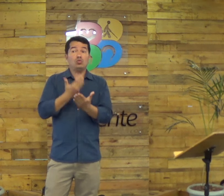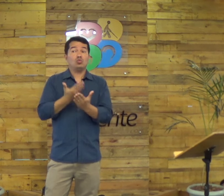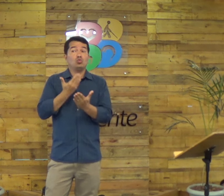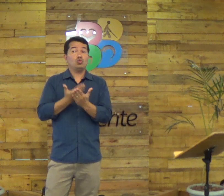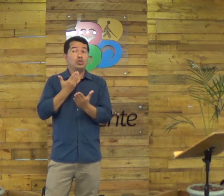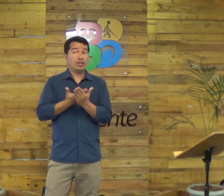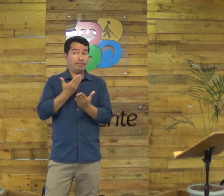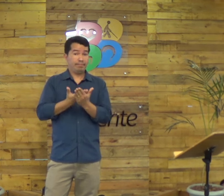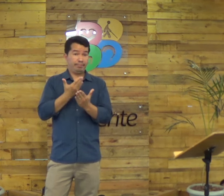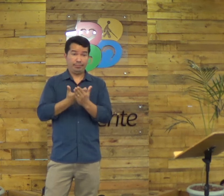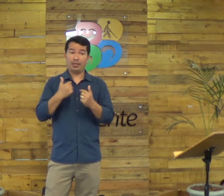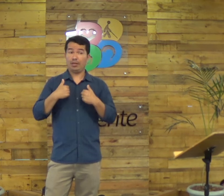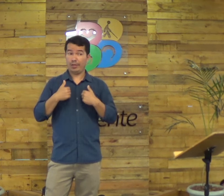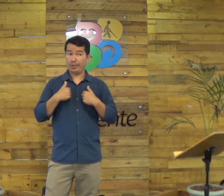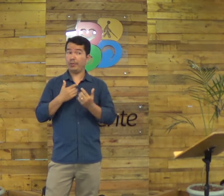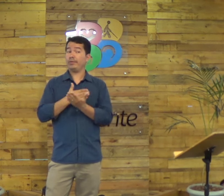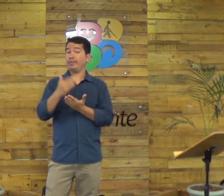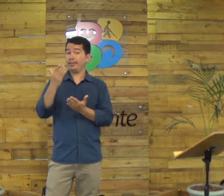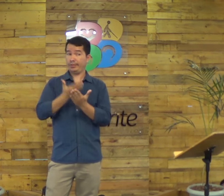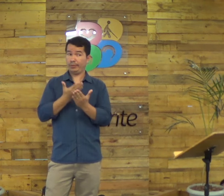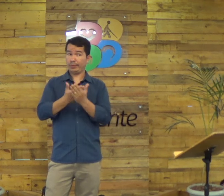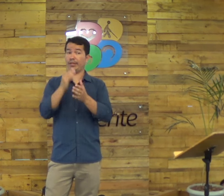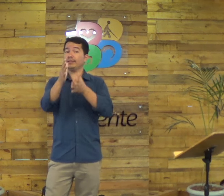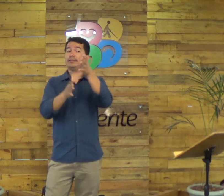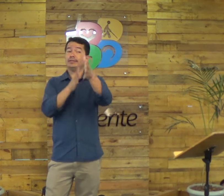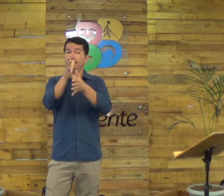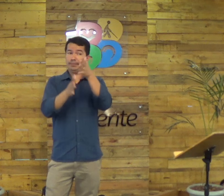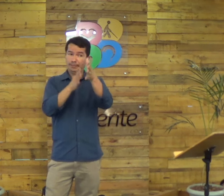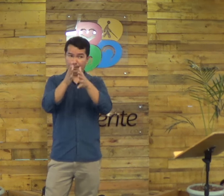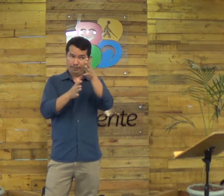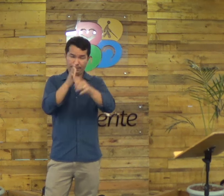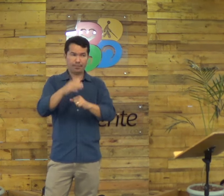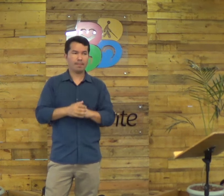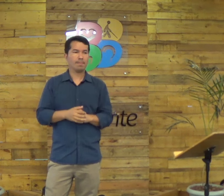e aí ele começou a estudar, eu comecei a estudar, né, comecei a estudar Libras,